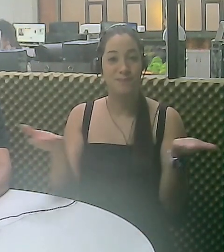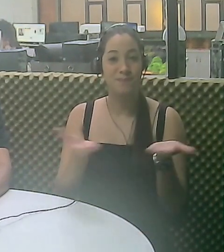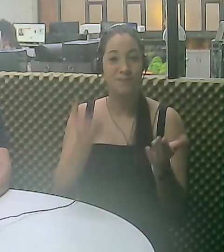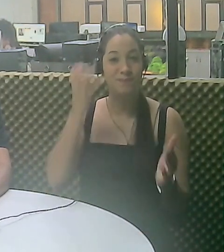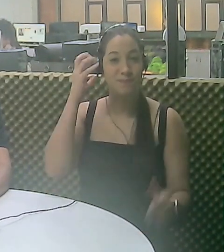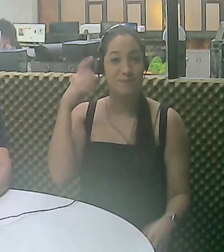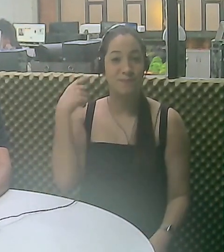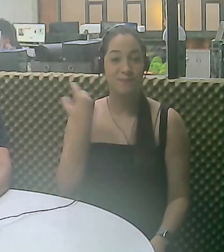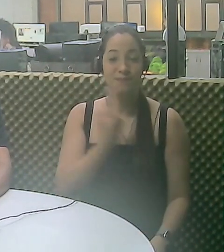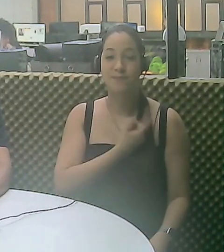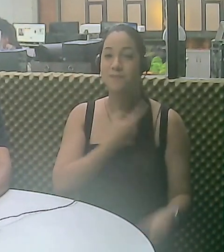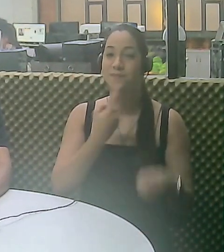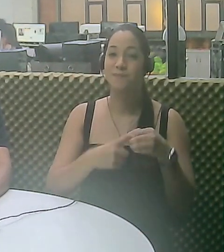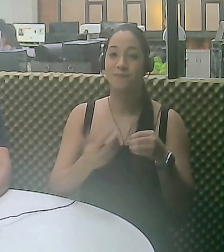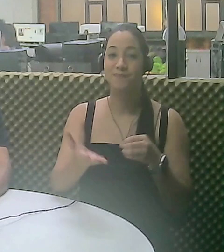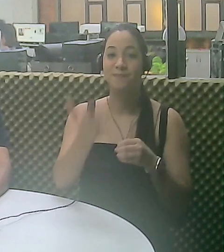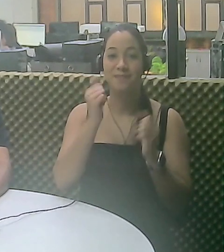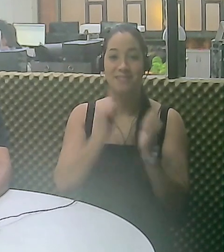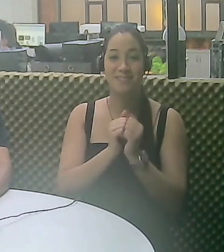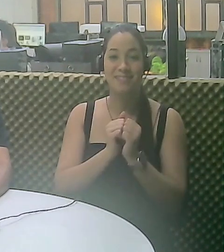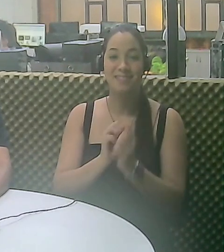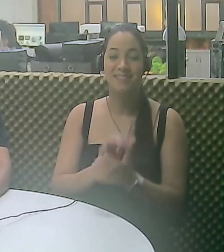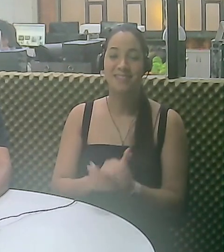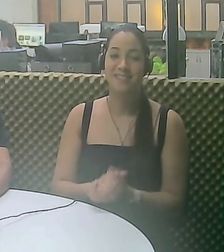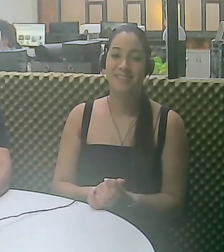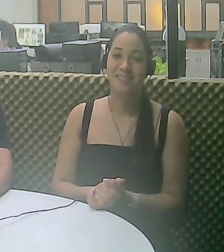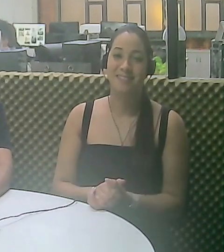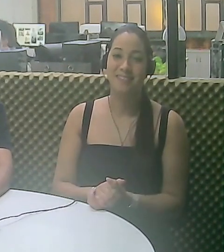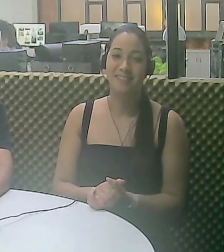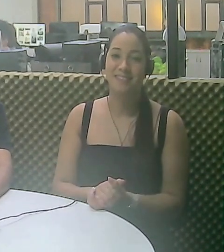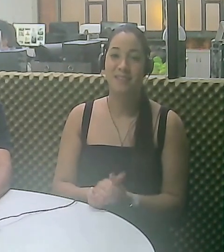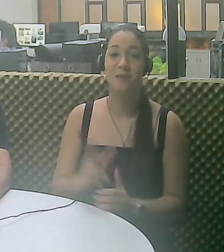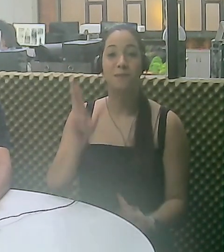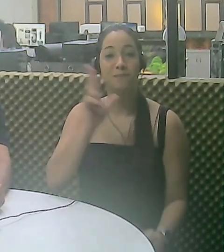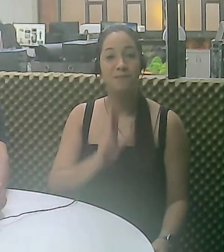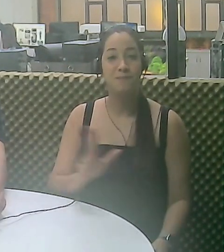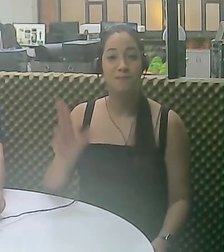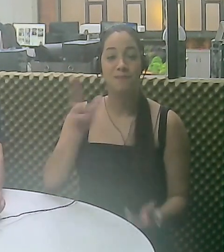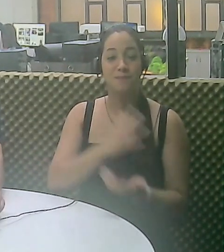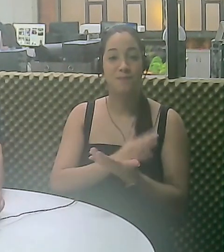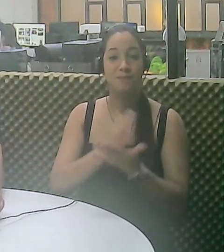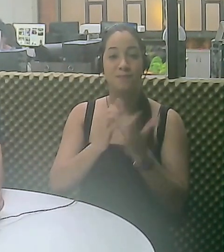agora na Rádio Nossa Cidade. Vem com a gente!